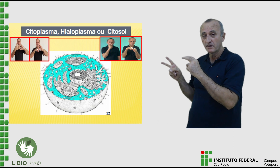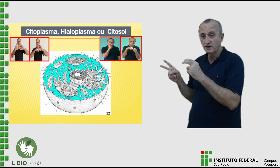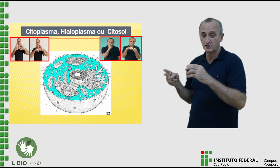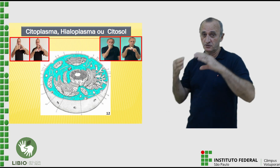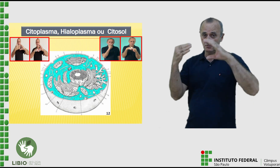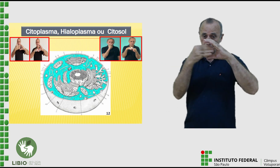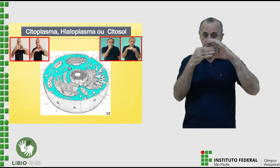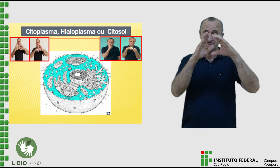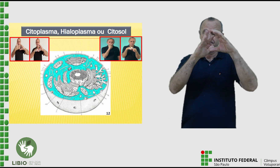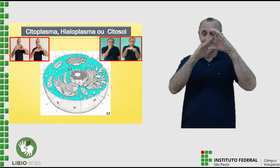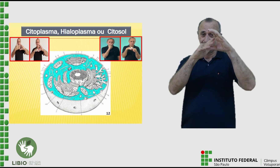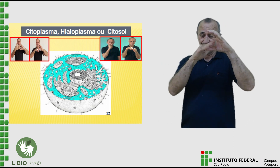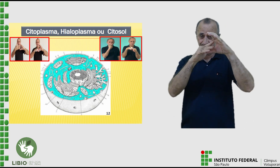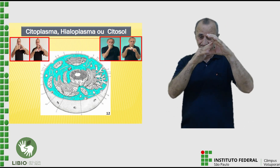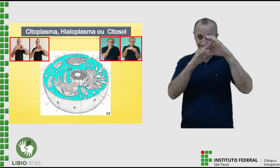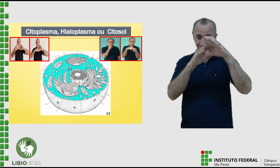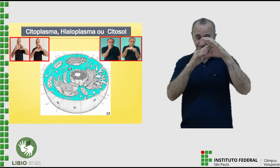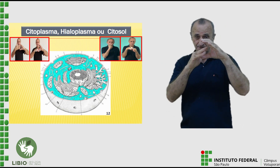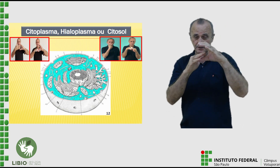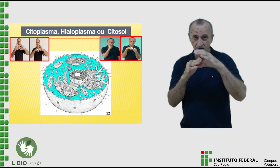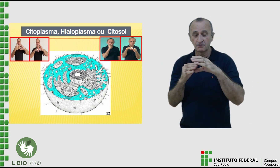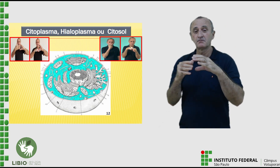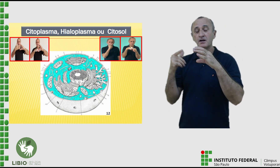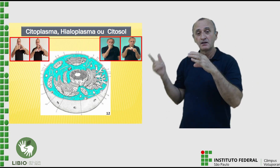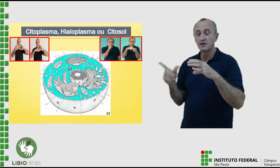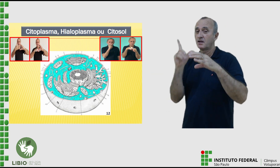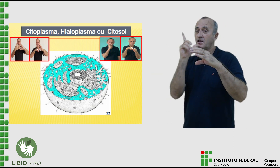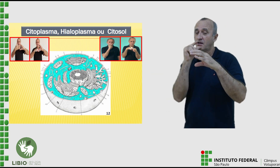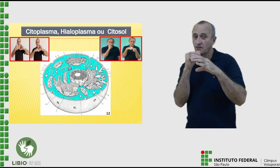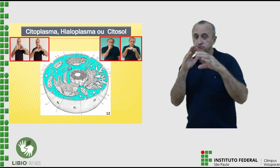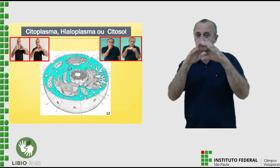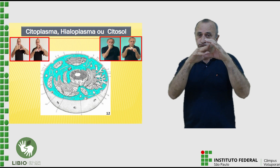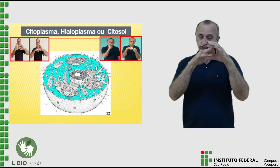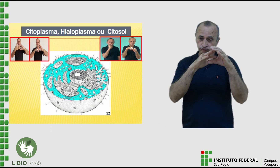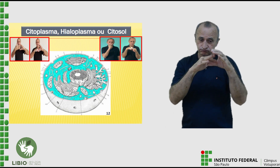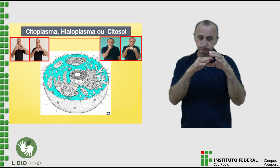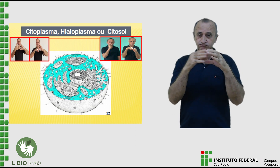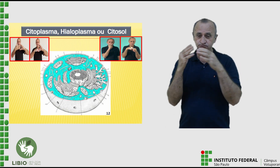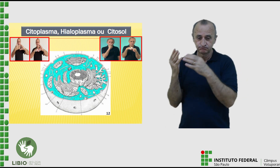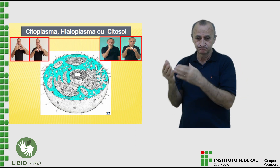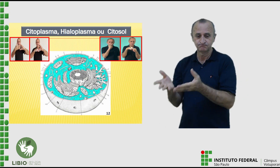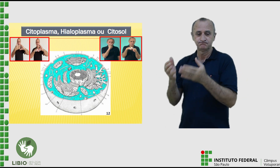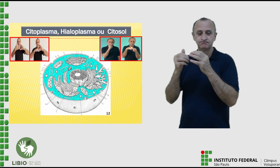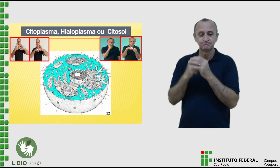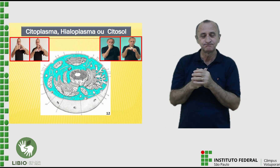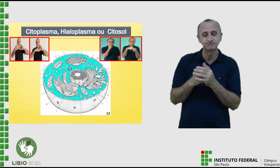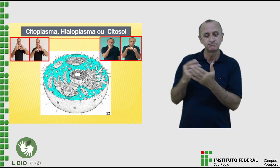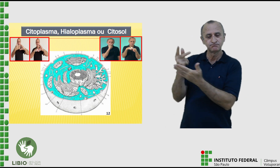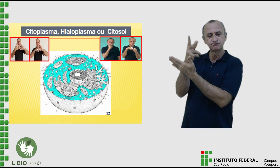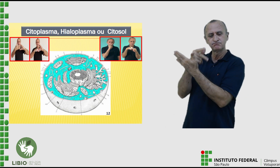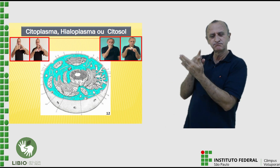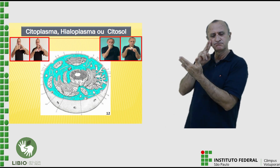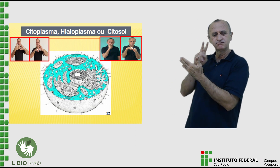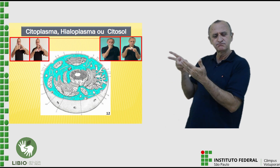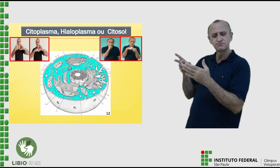Observe aqui na figura, citoplasma, helioplasma ou citossol.